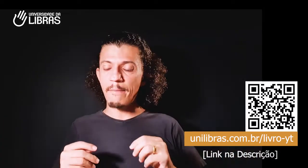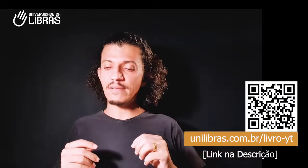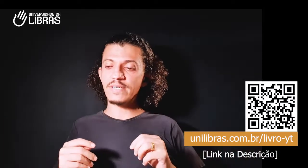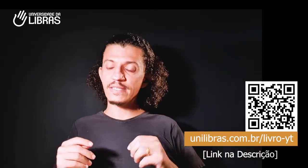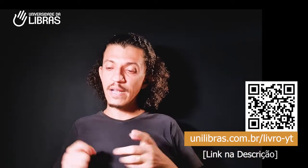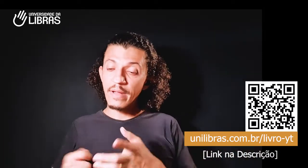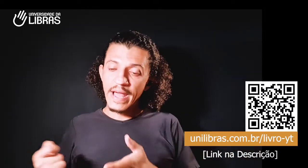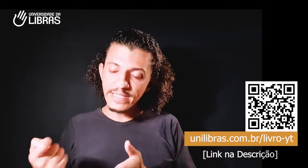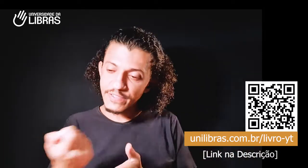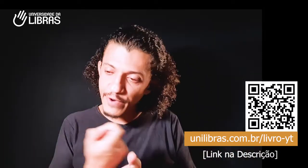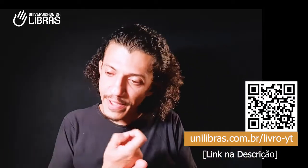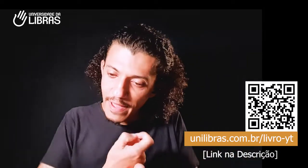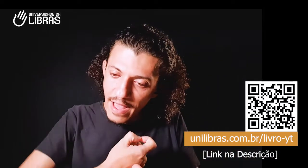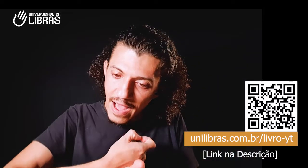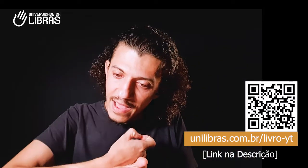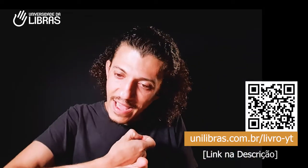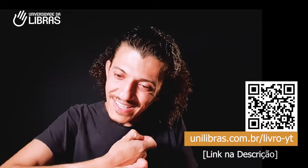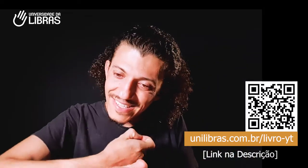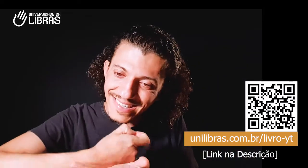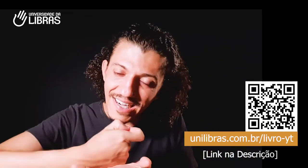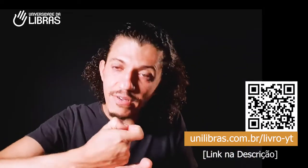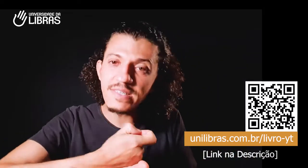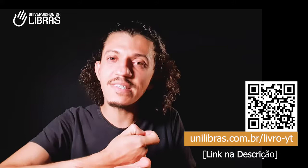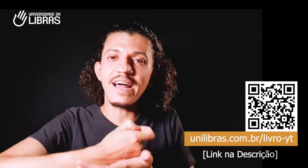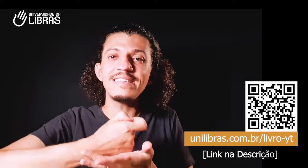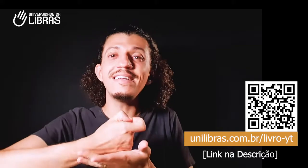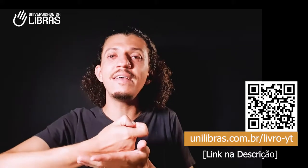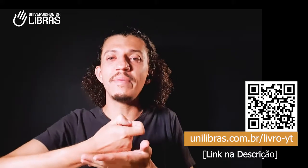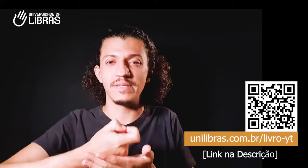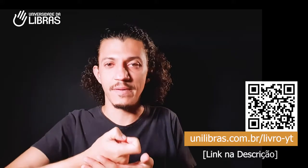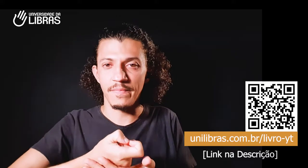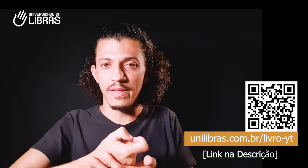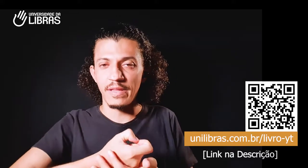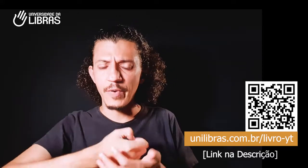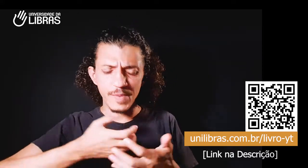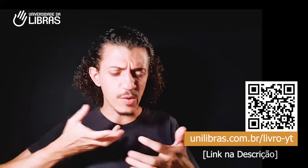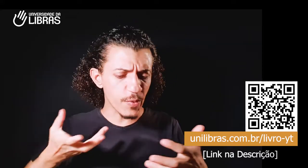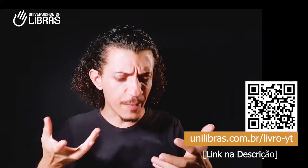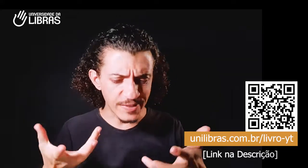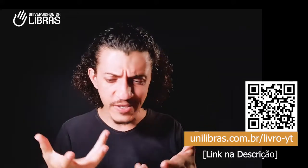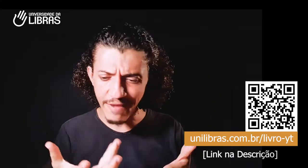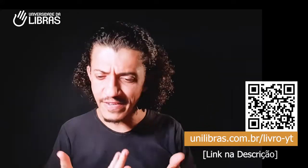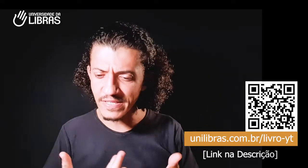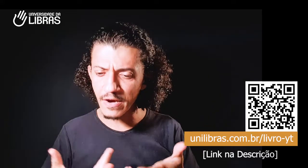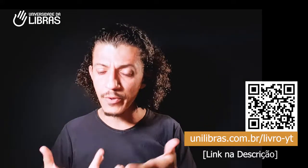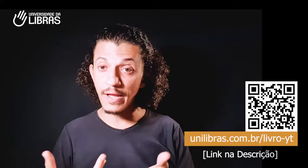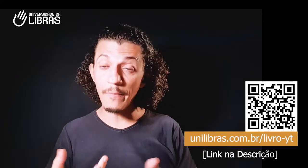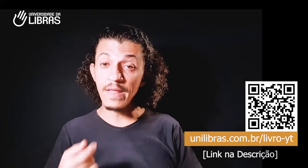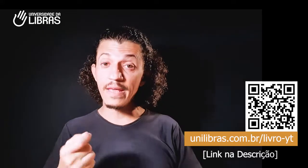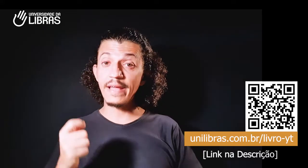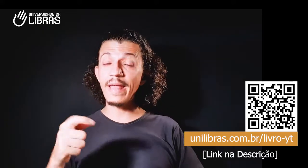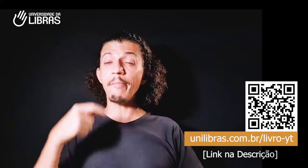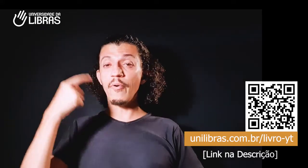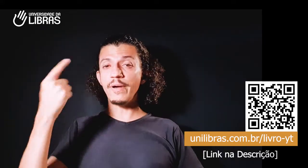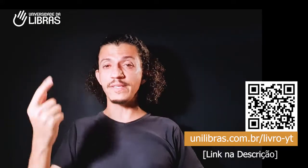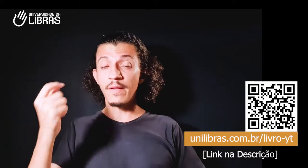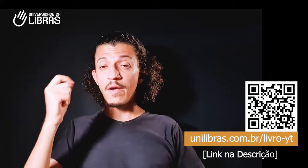mais vale a gente foi tirando esses sinais em libras o processo de revisão e tal e aí depois